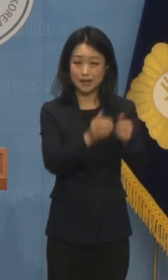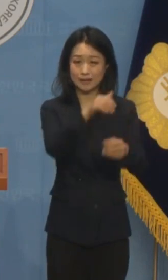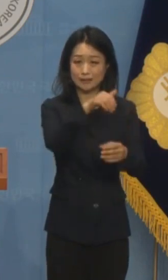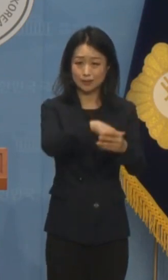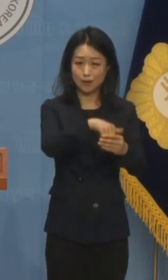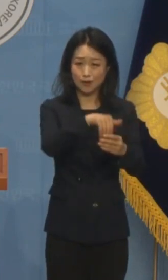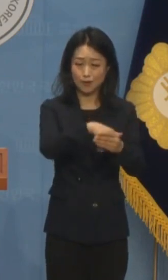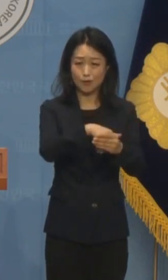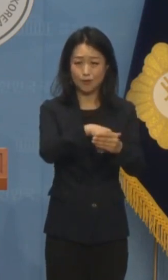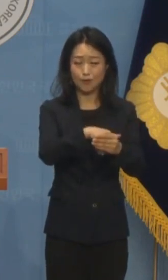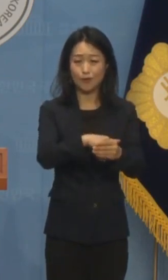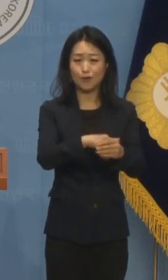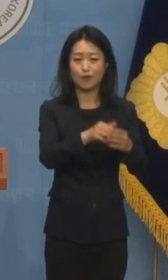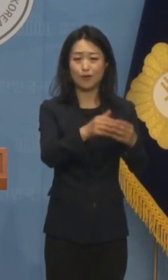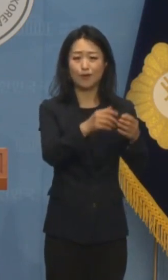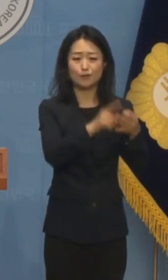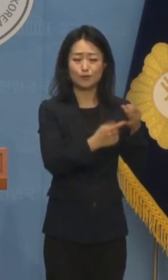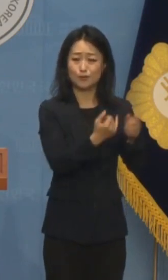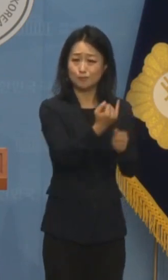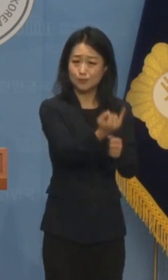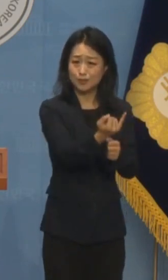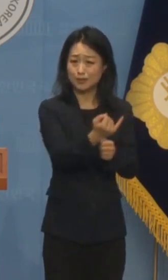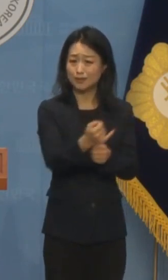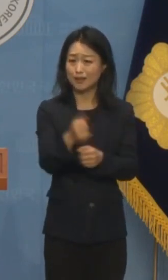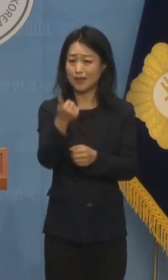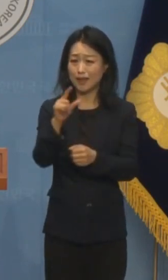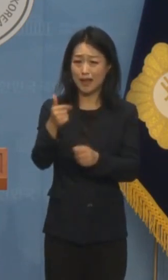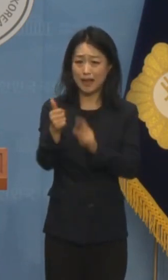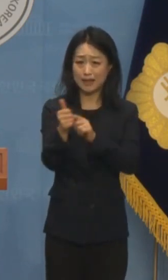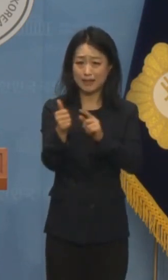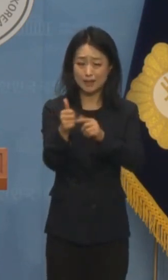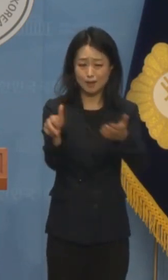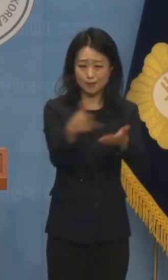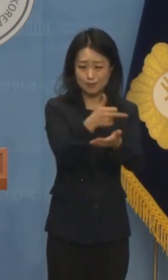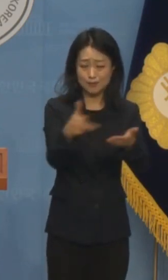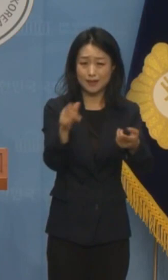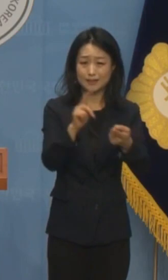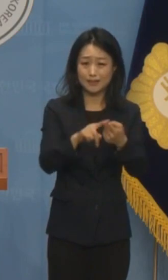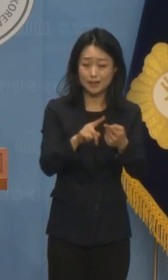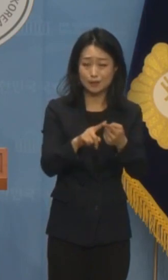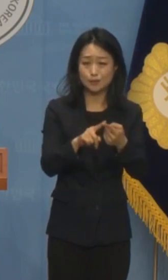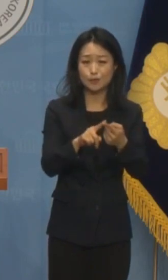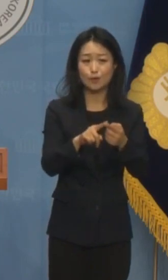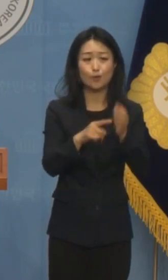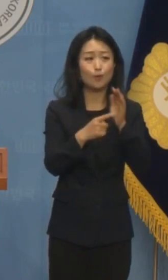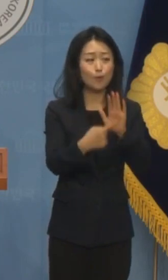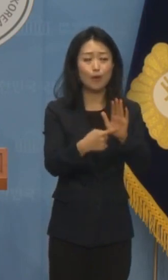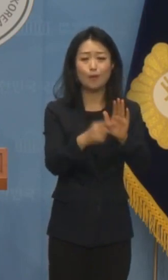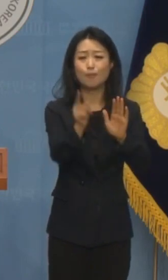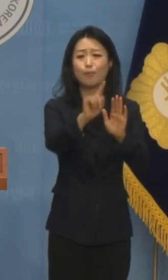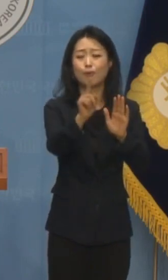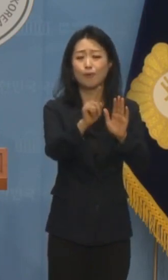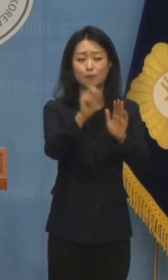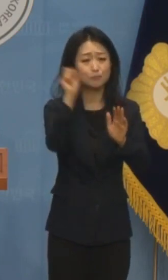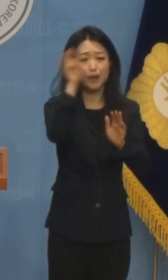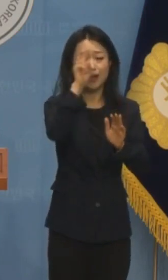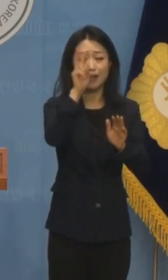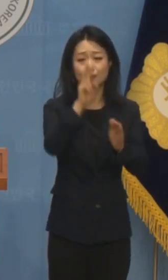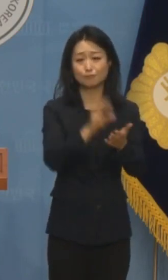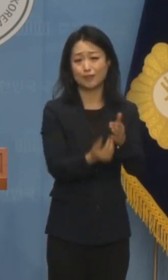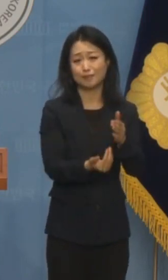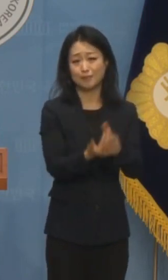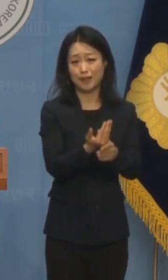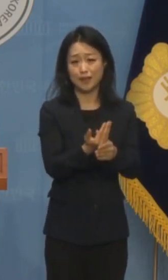한동훈 후보도 국민을 희롱한다 생각밖에 들지 않습니다 김건희 여사는